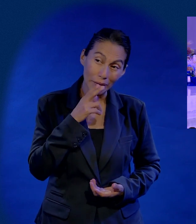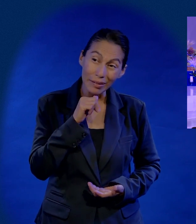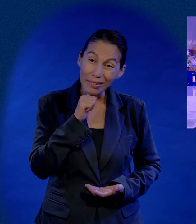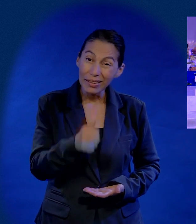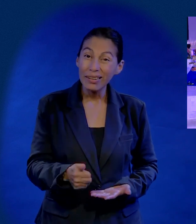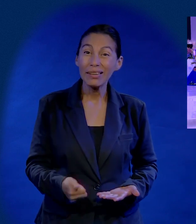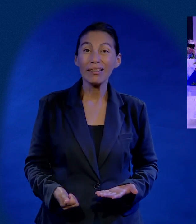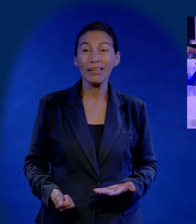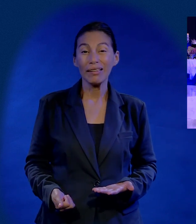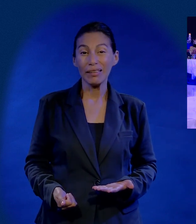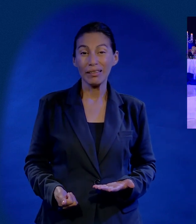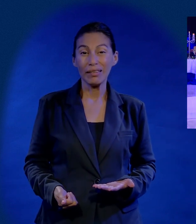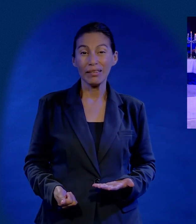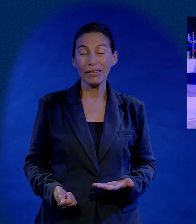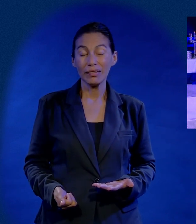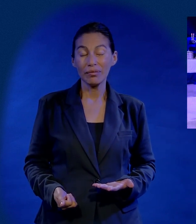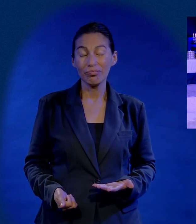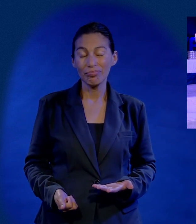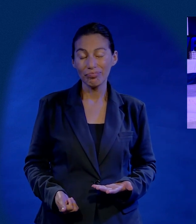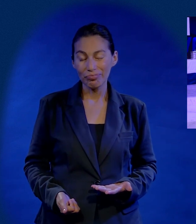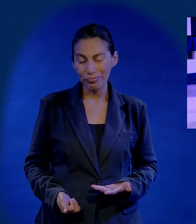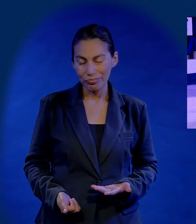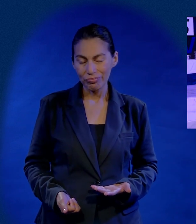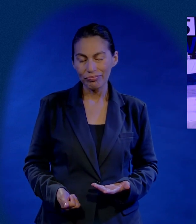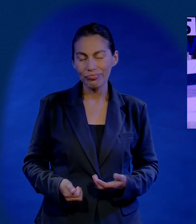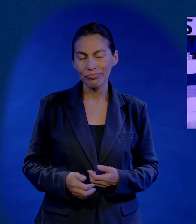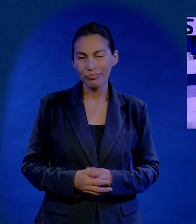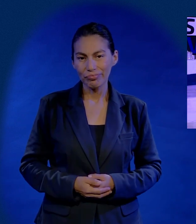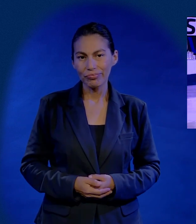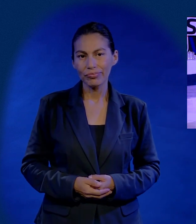Y yo decía, y ni siquiera alcancé a fumar.